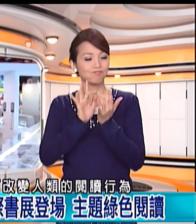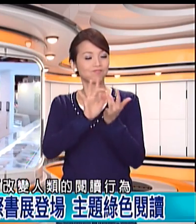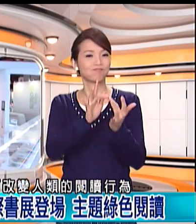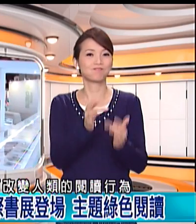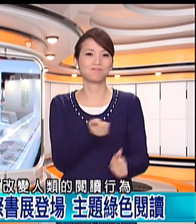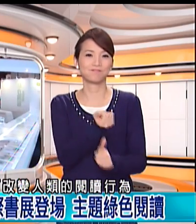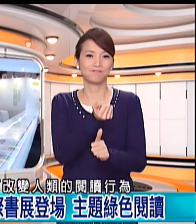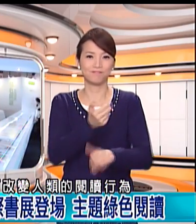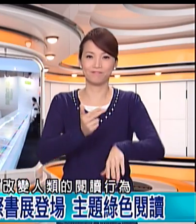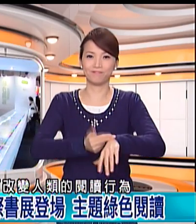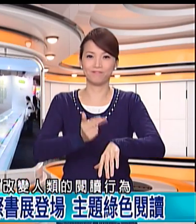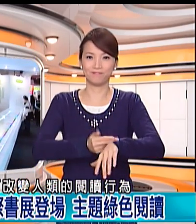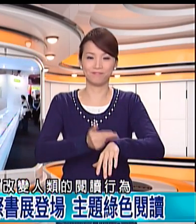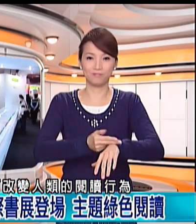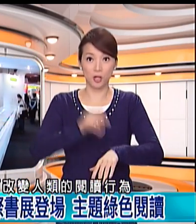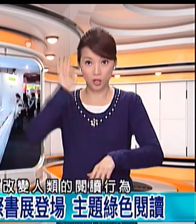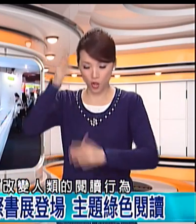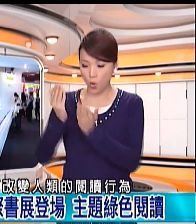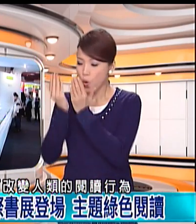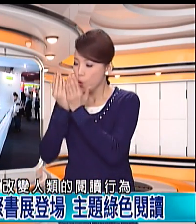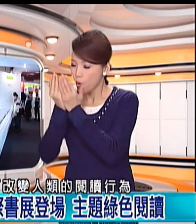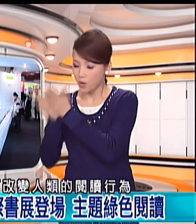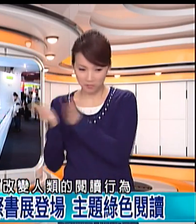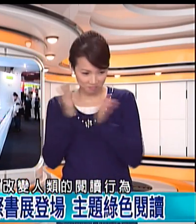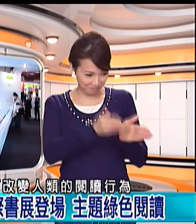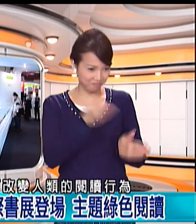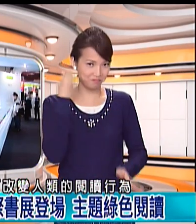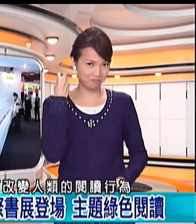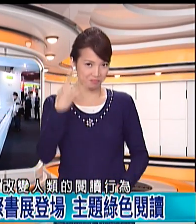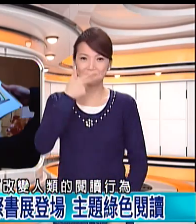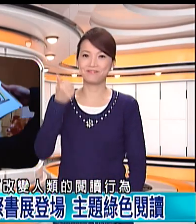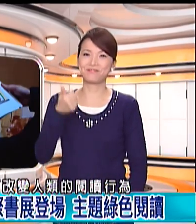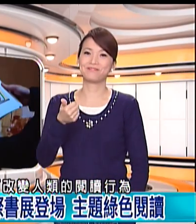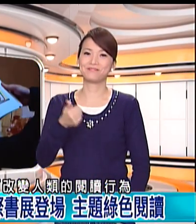如何改变人类的阅读行为。